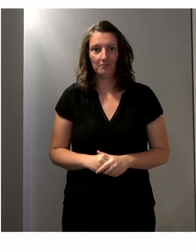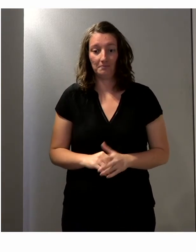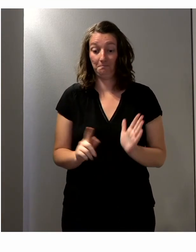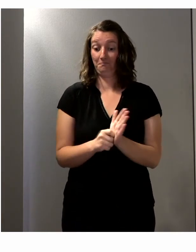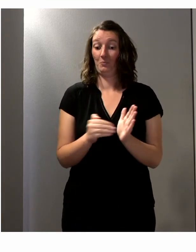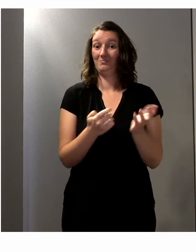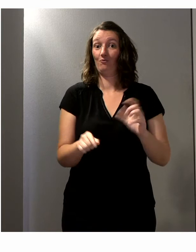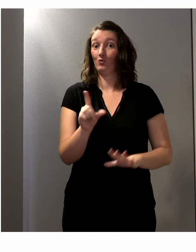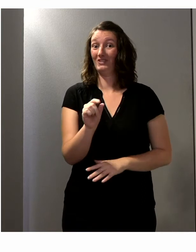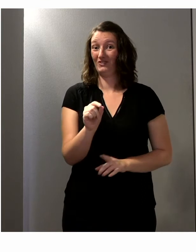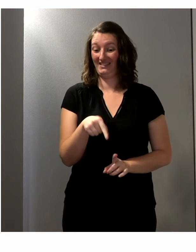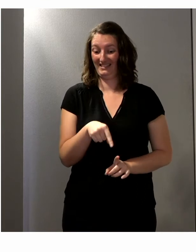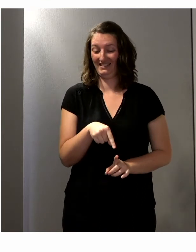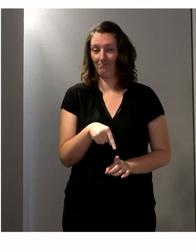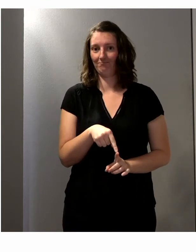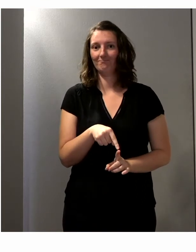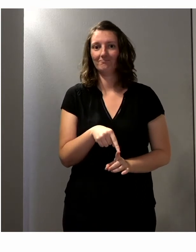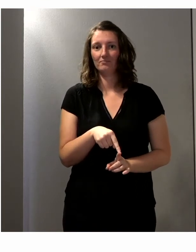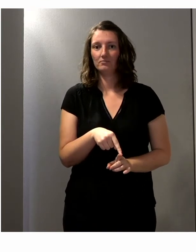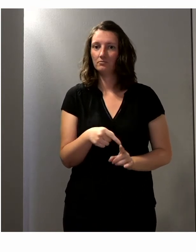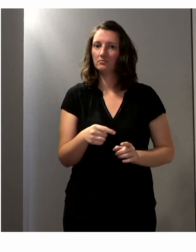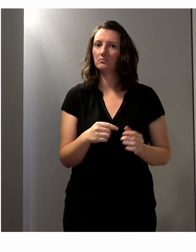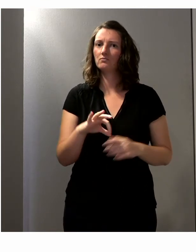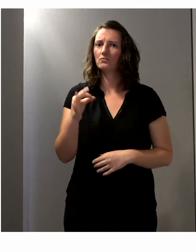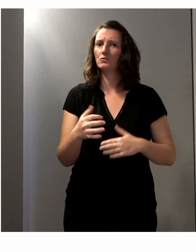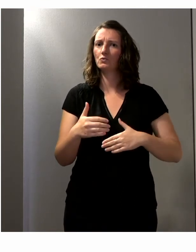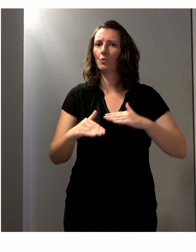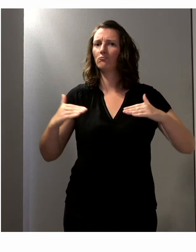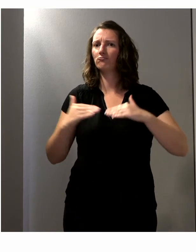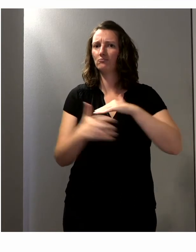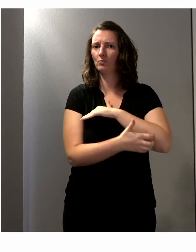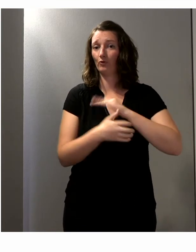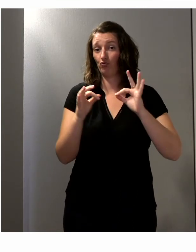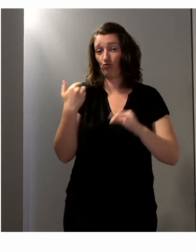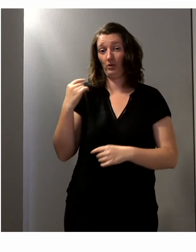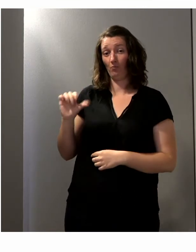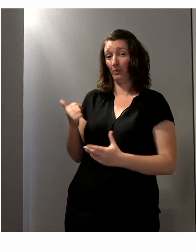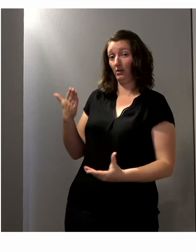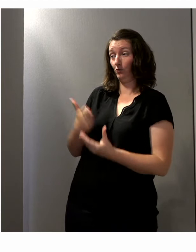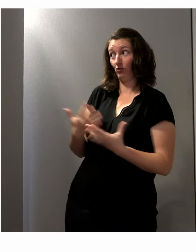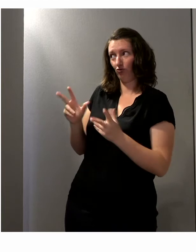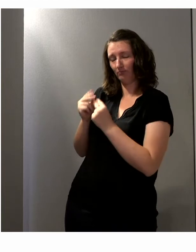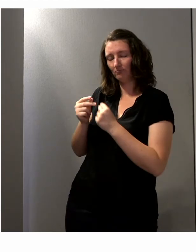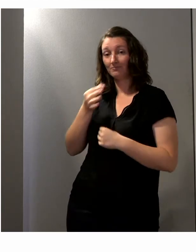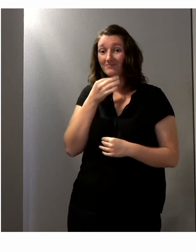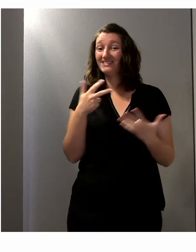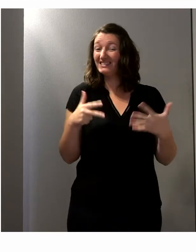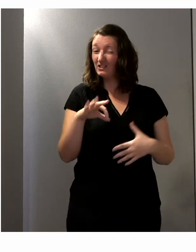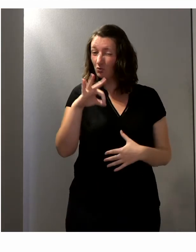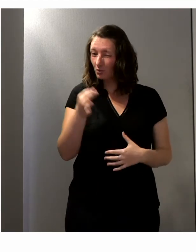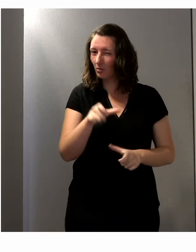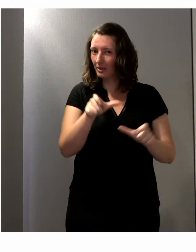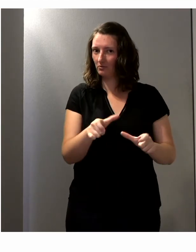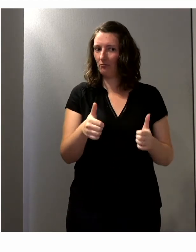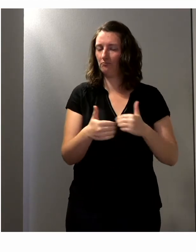En 1970, le taux de pauvreté était encore, tel que nous l'a présenté Fabrice Lenglart, était encore de 18%, et il